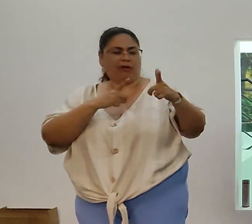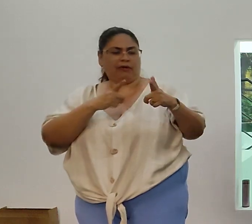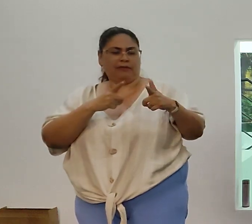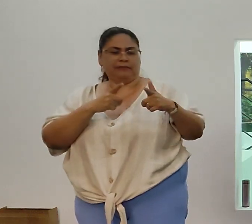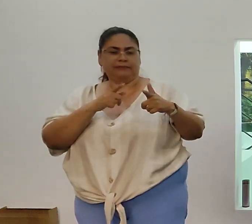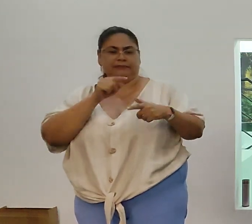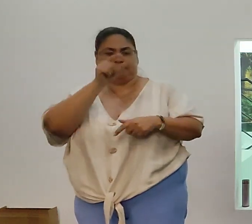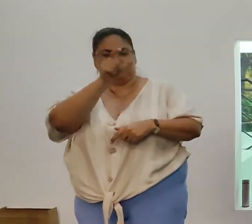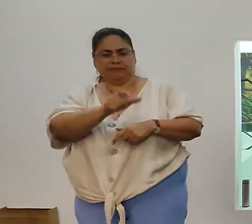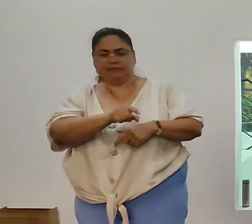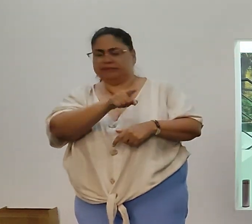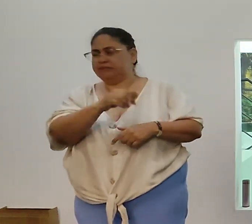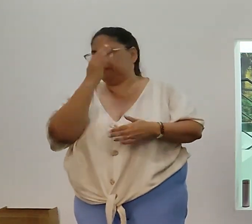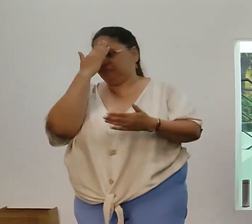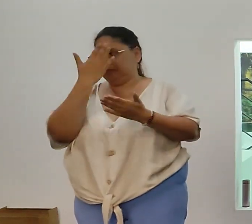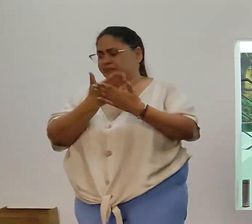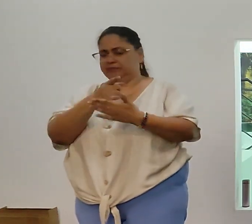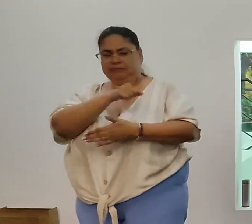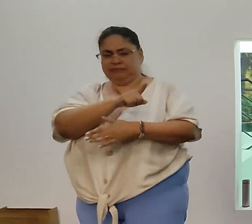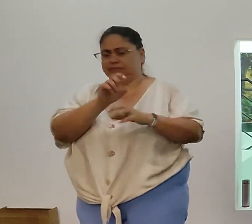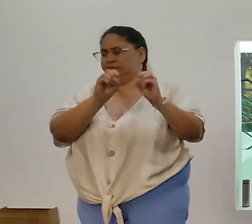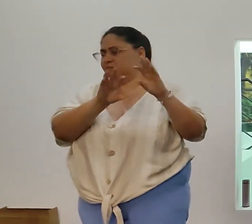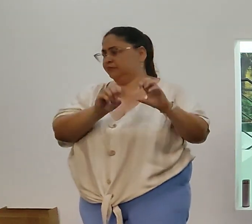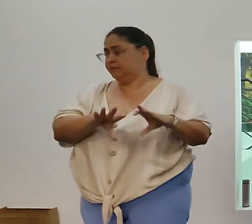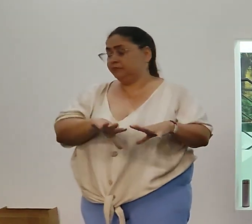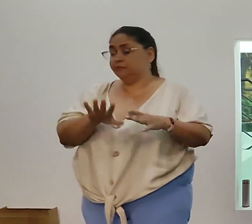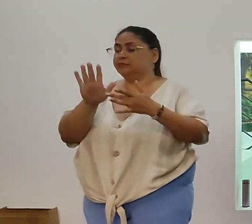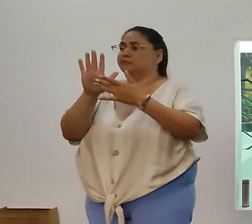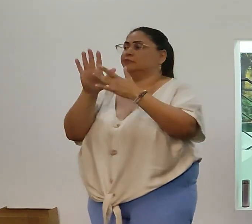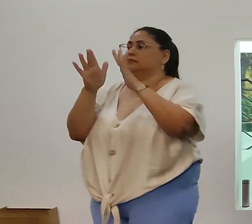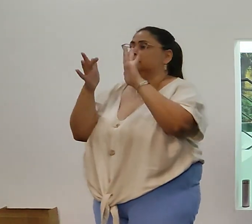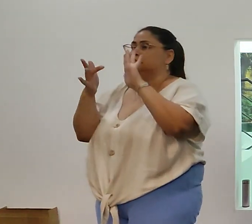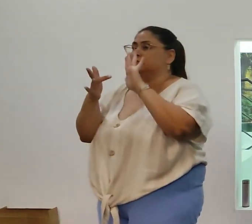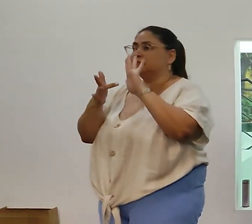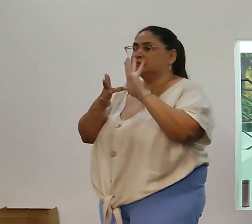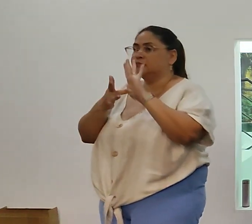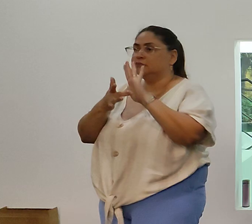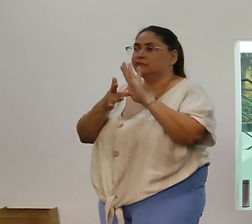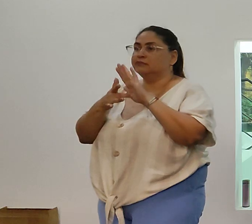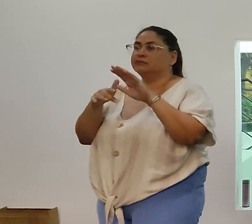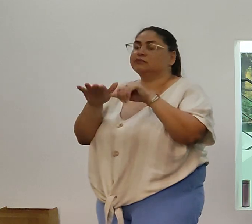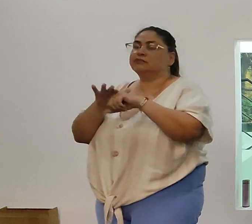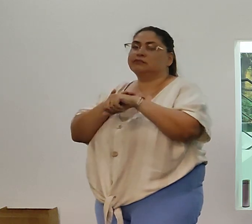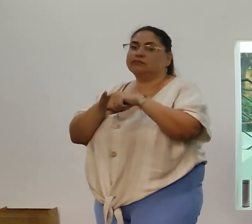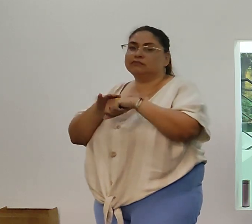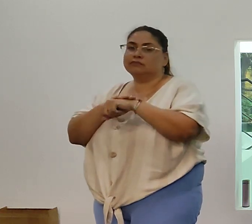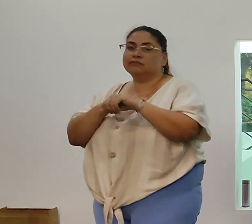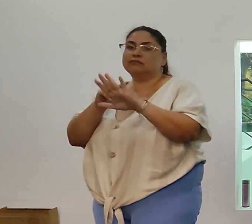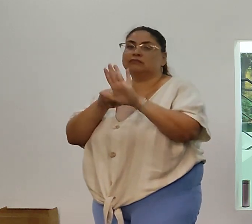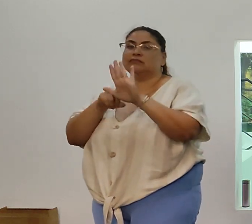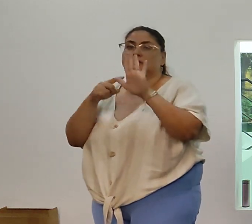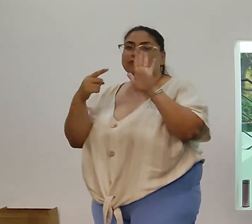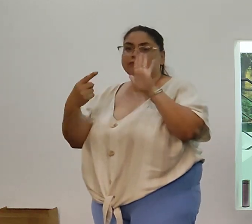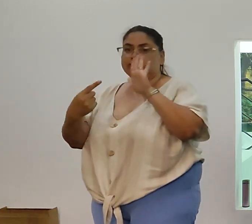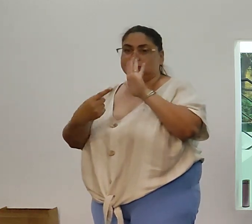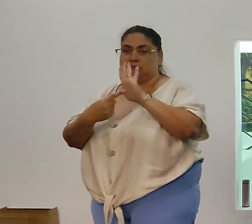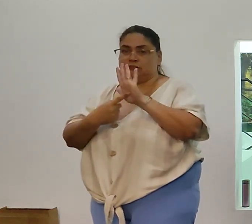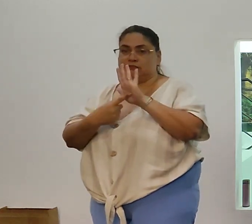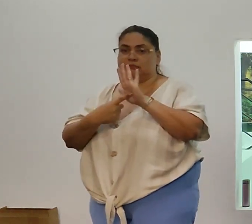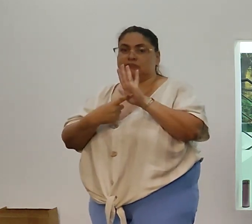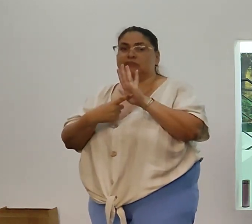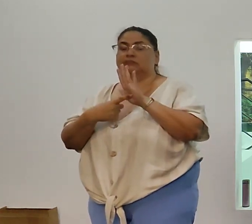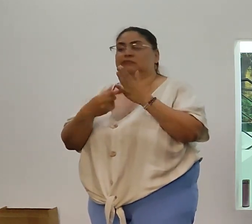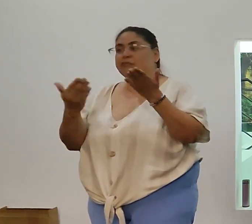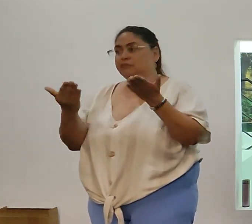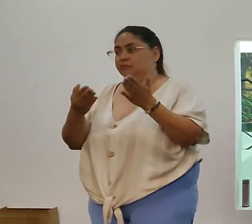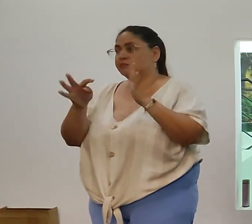dele e a colocar em descrédito seu ensino. Então ele começa a contar esta parábola, este texto que nós lemos essa